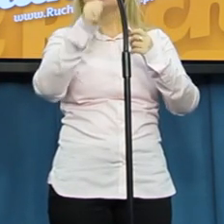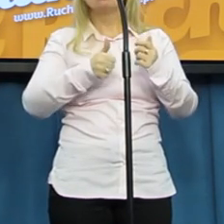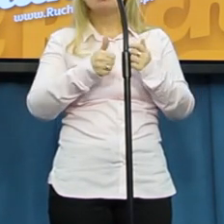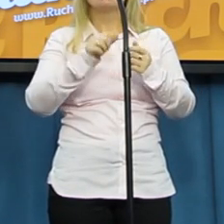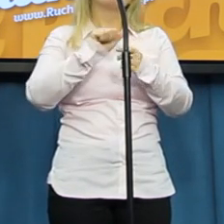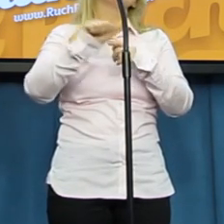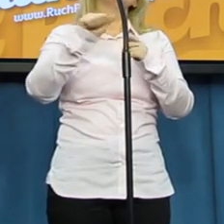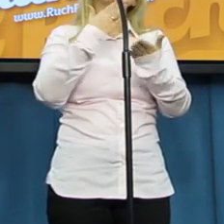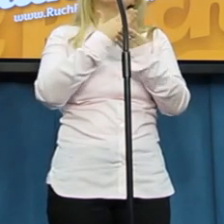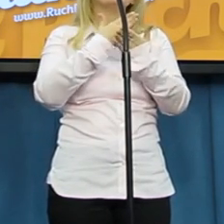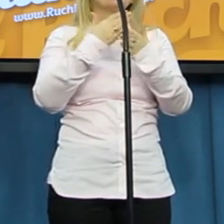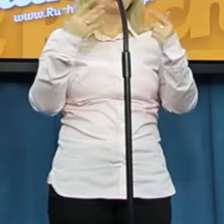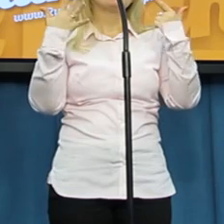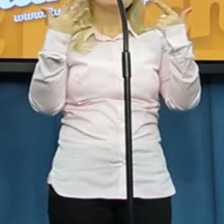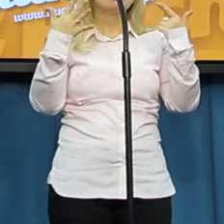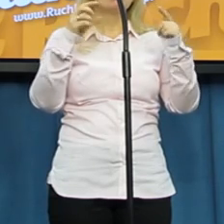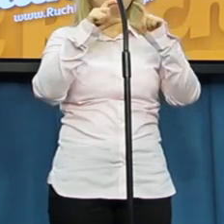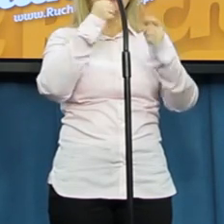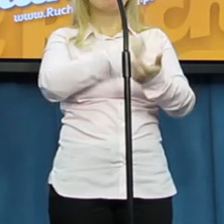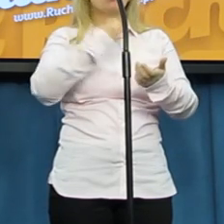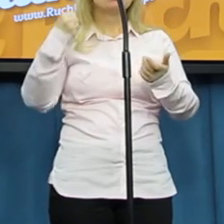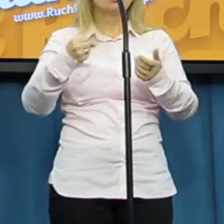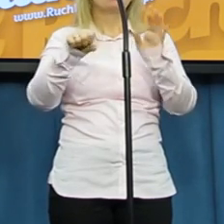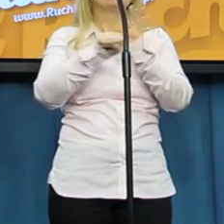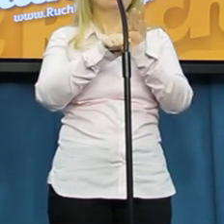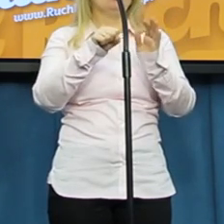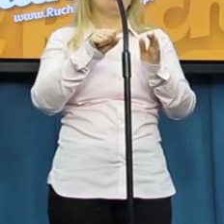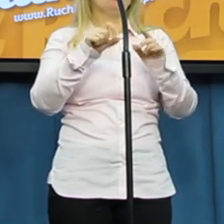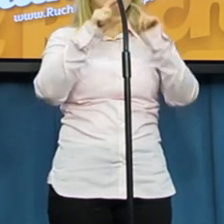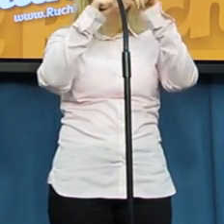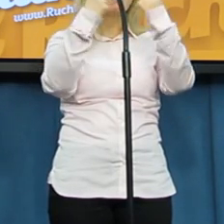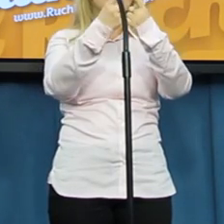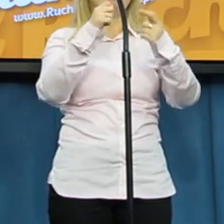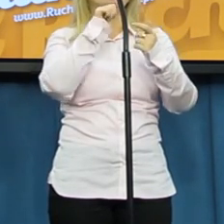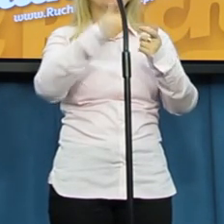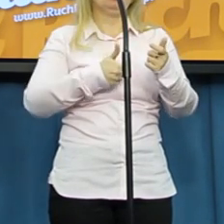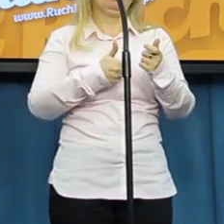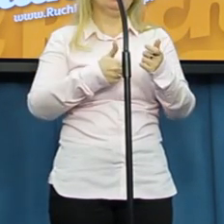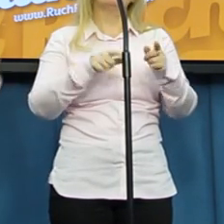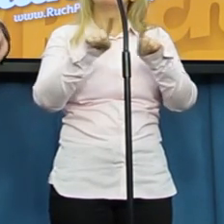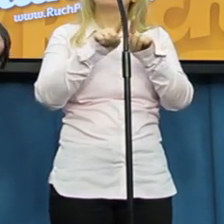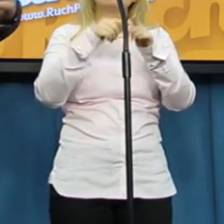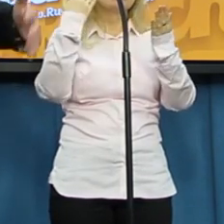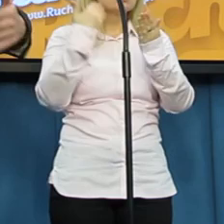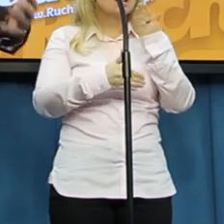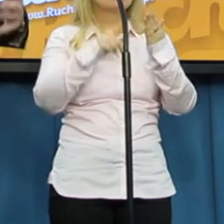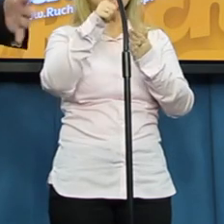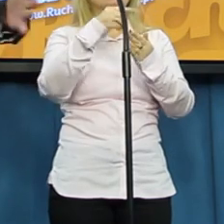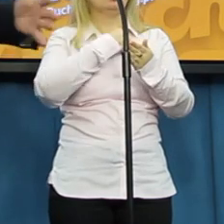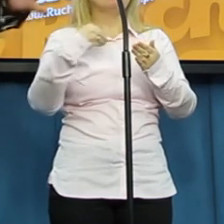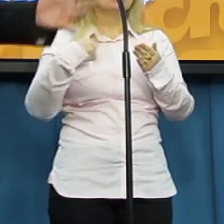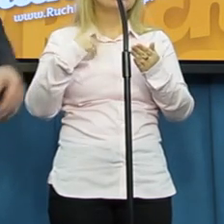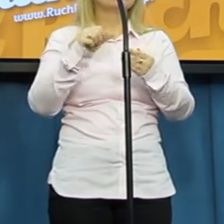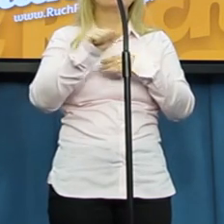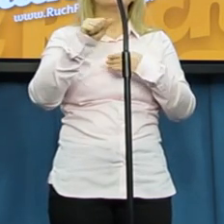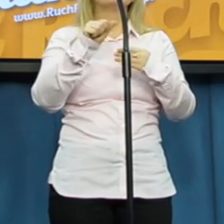jest zaledwie 7 posłów polskich do Parlamentu Europejskiego. Oczywiście traci też bardzo dużo przez to, że wszyscy pisowcy i